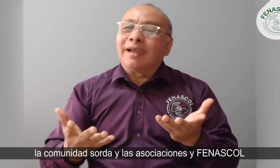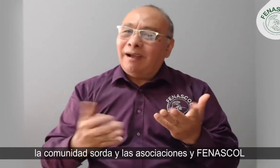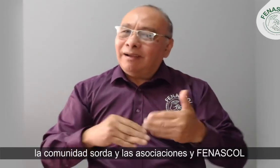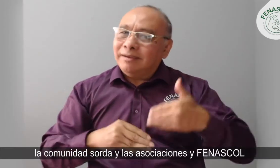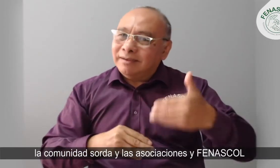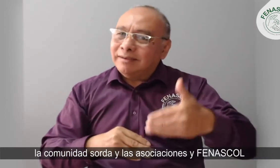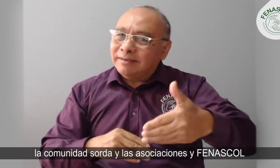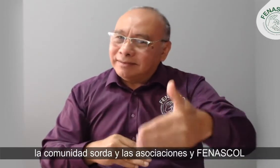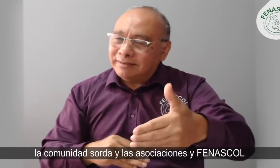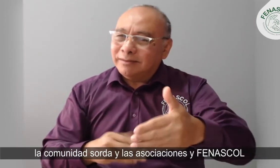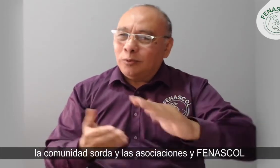las asociaciones y FENASCOL